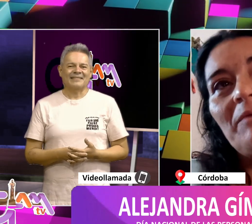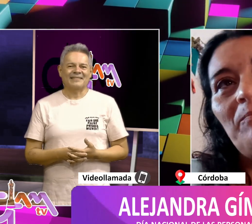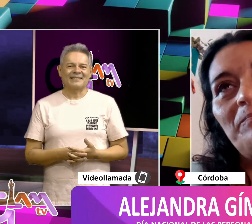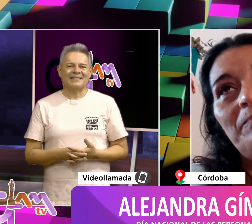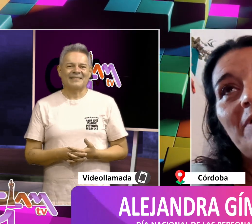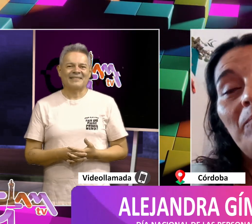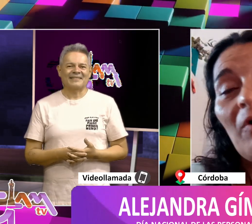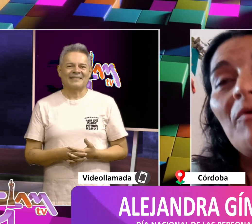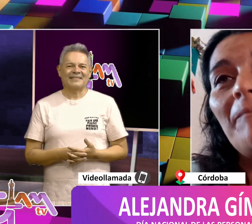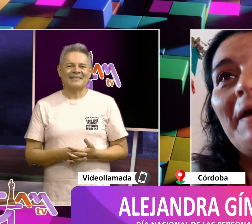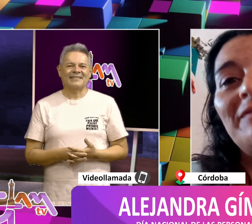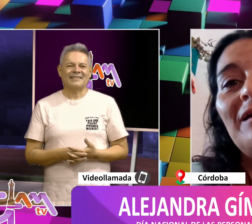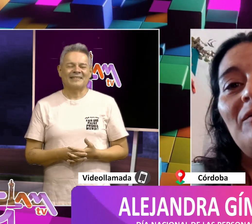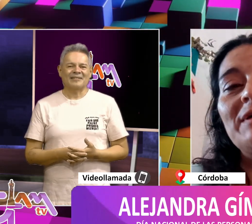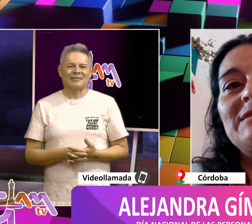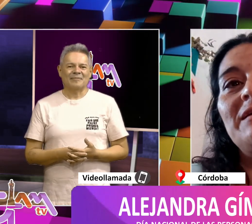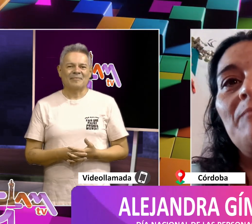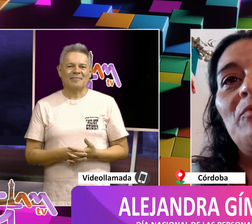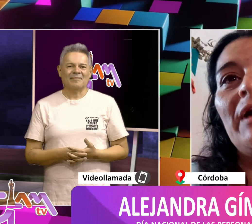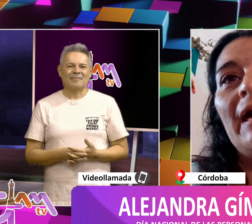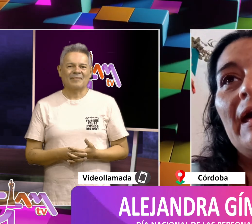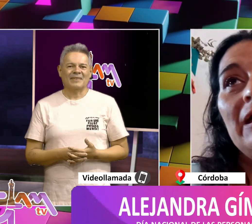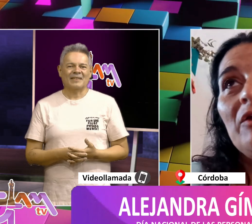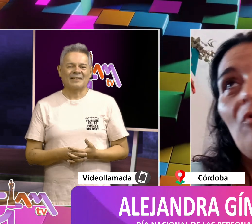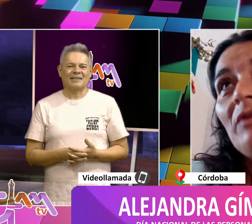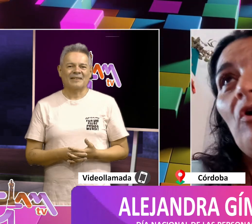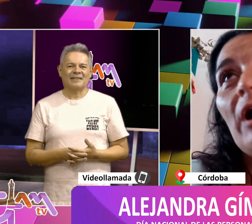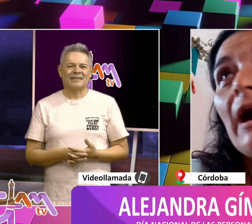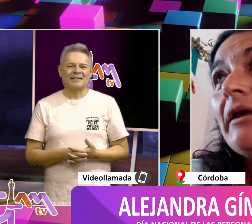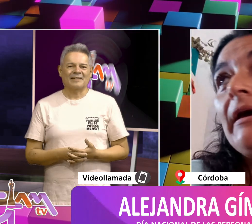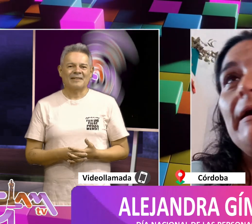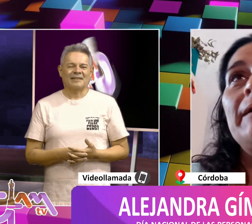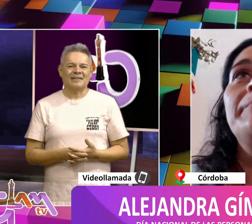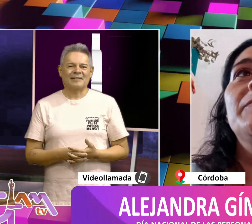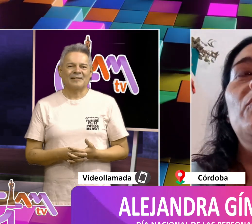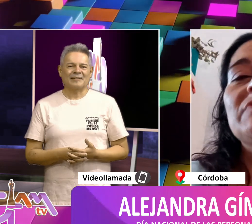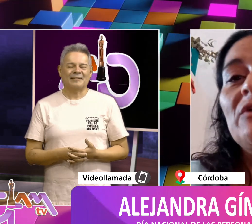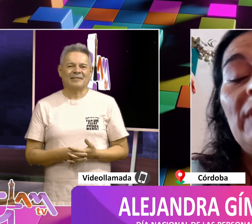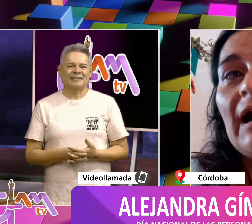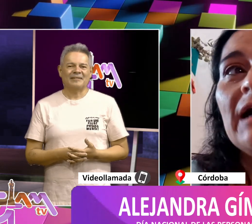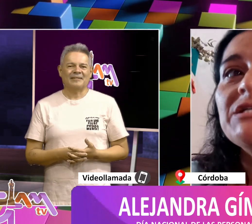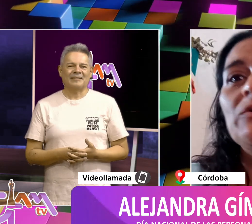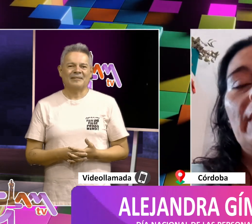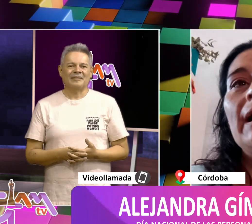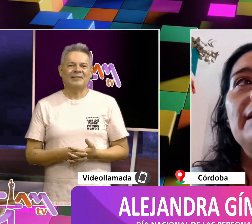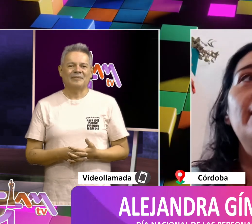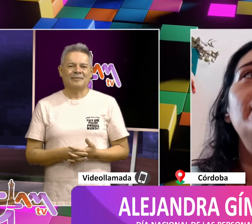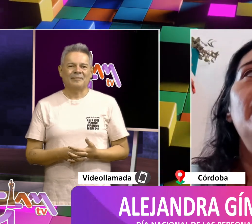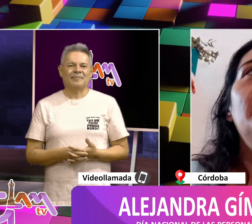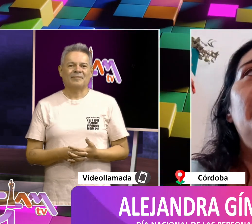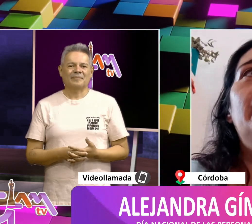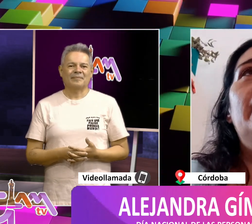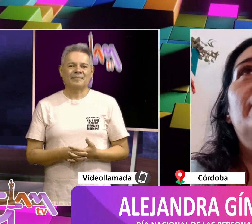importantísimo que podamos aprender lengua de señas porque nos va a tocar cruzarnos en la calle con